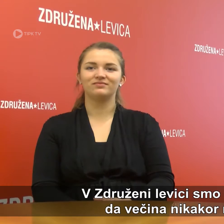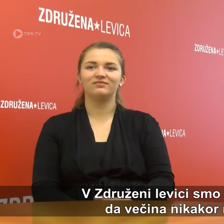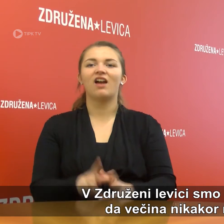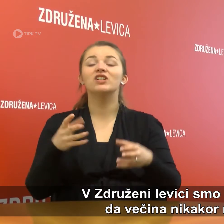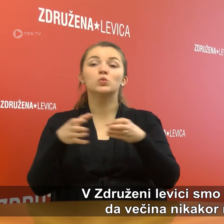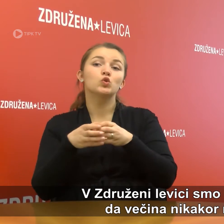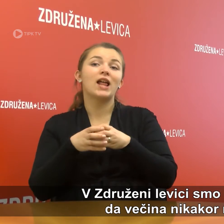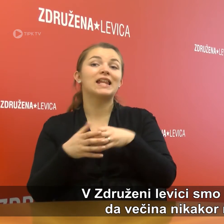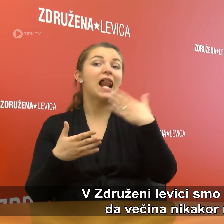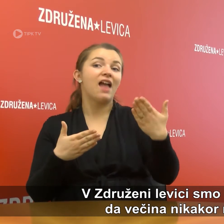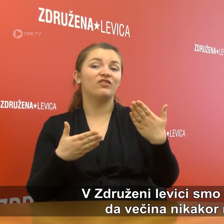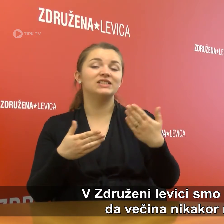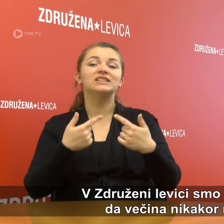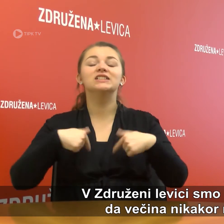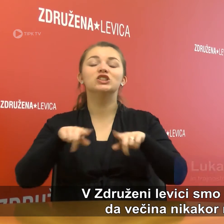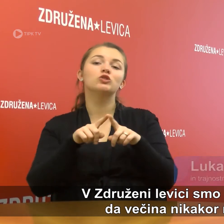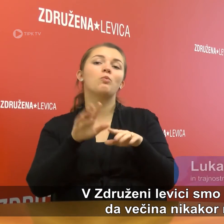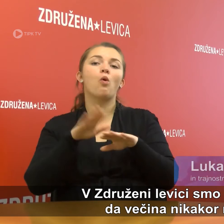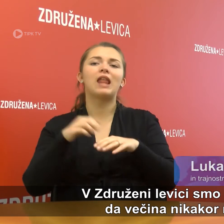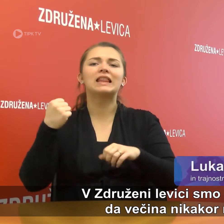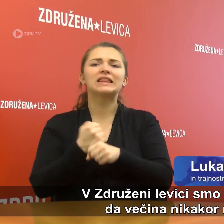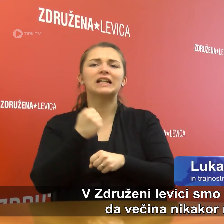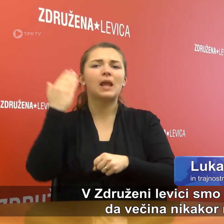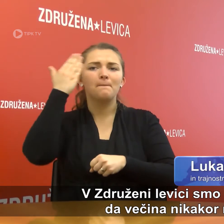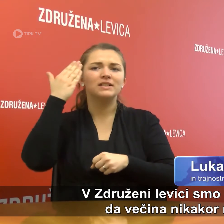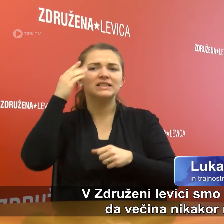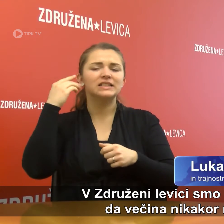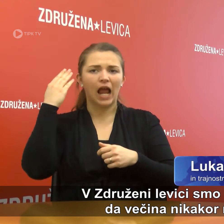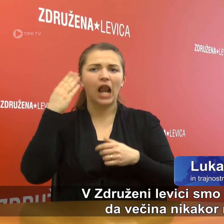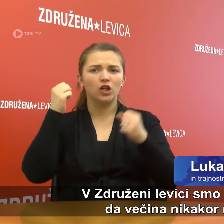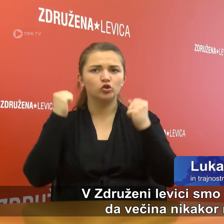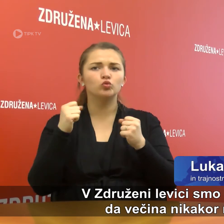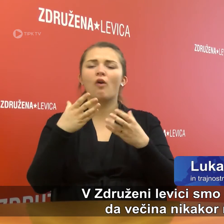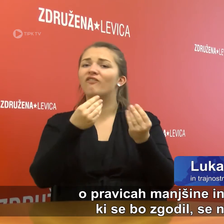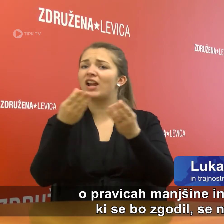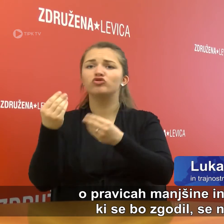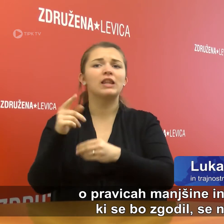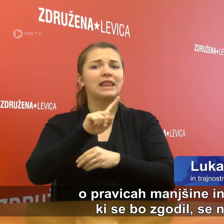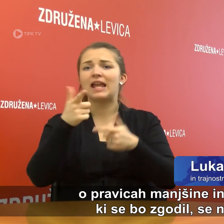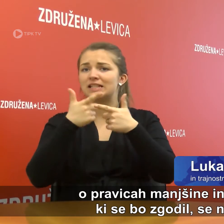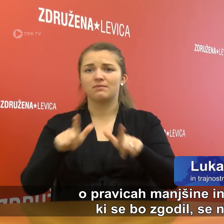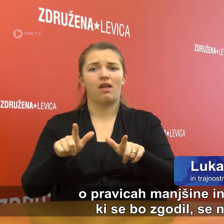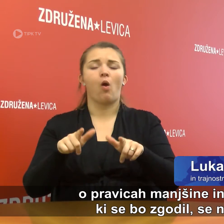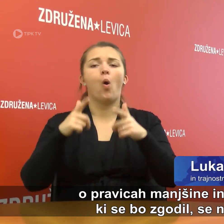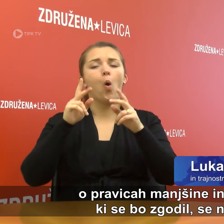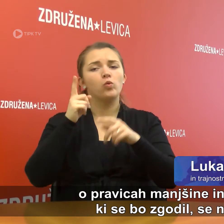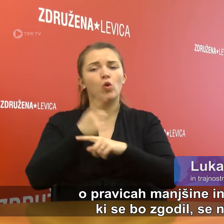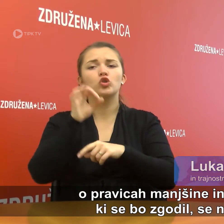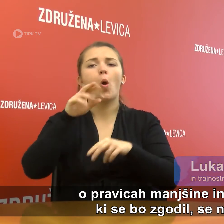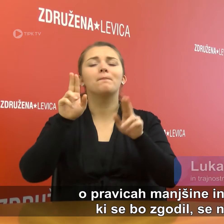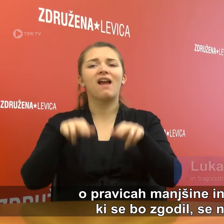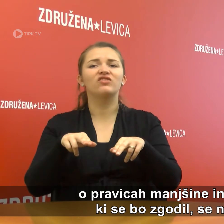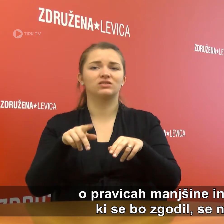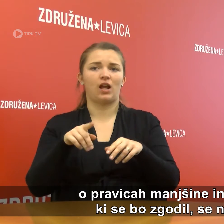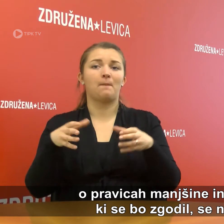V Združeni levici smo na trdnem stališču, da večina nikakor ne sme odločati o pravicah manjšine. In tudi